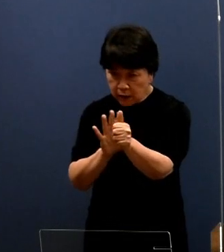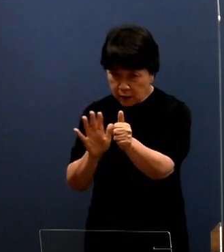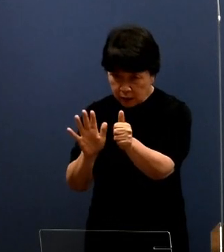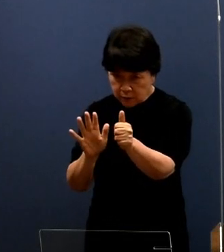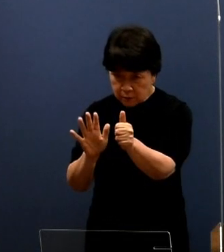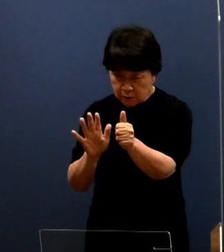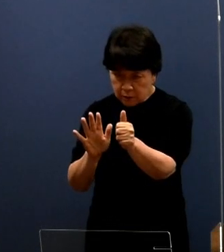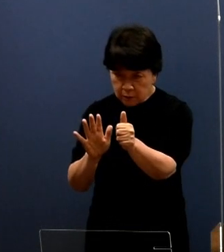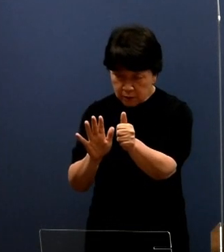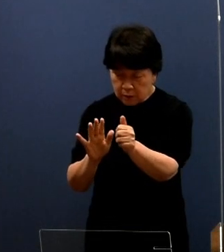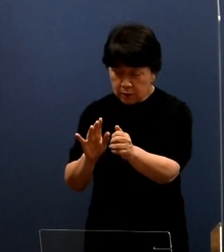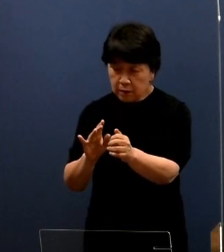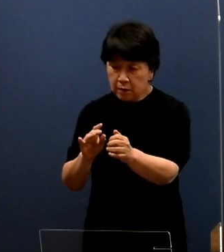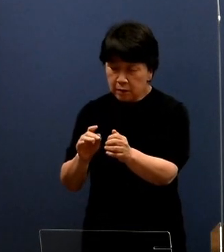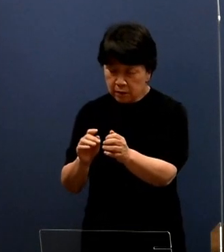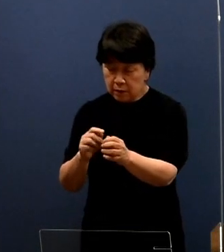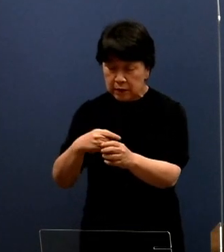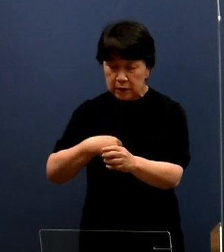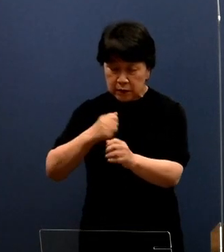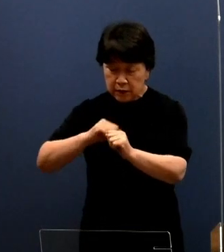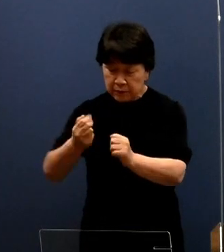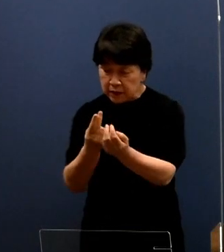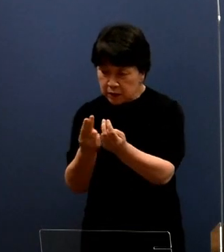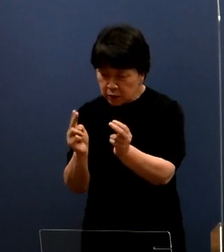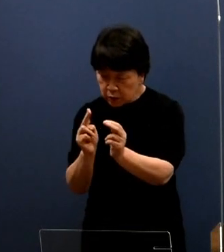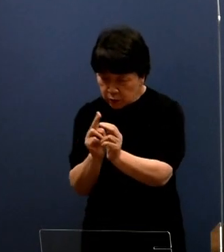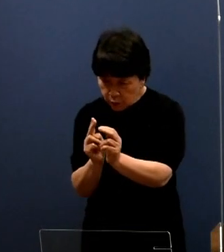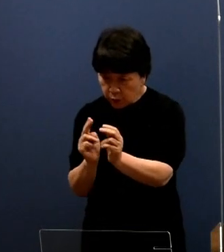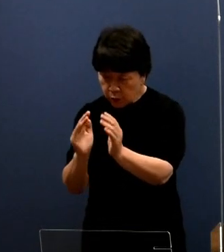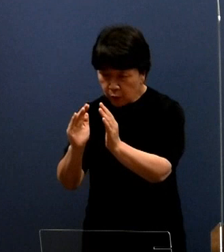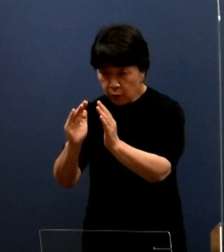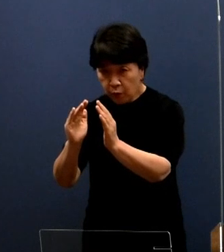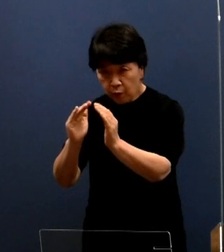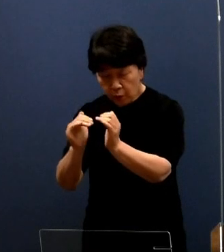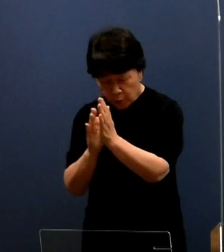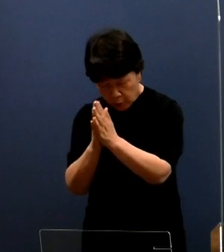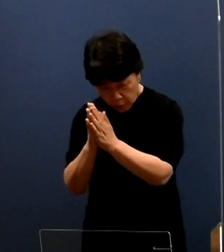内閣自民党層は多分その間違いなく